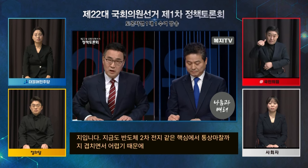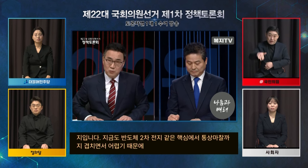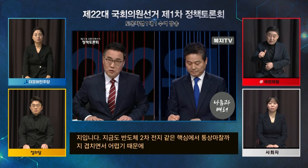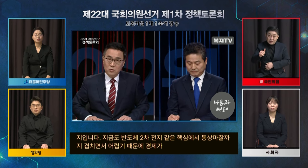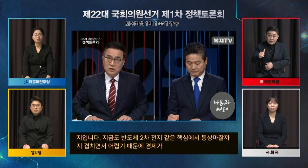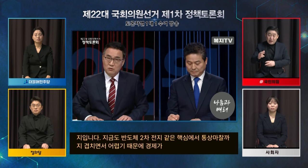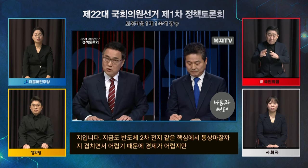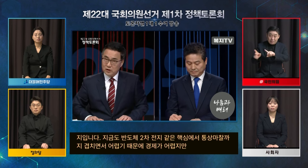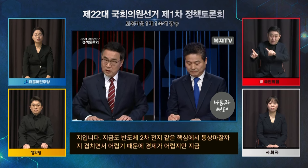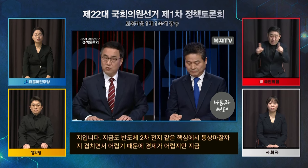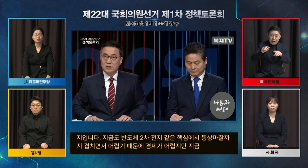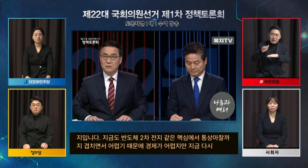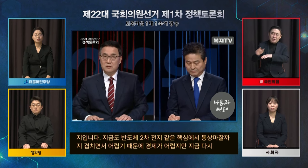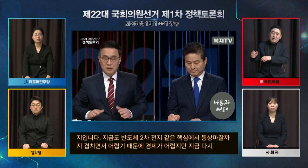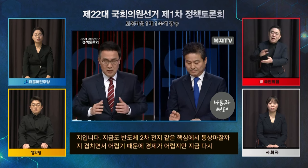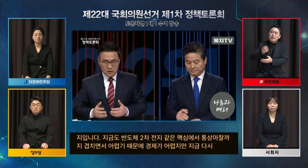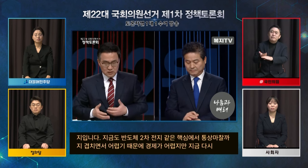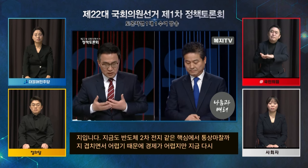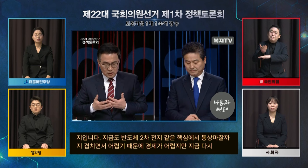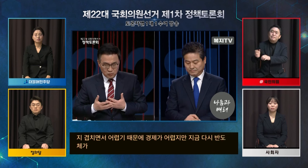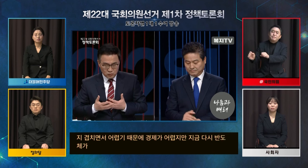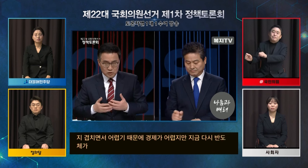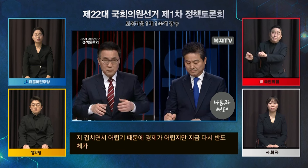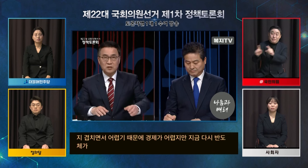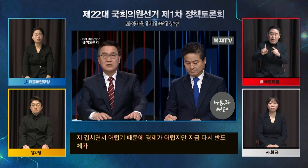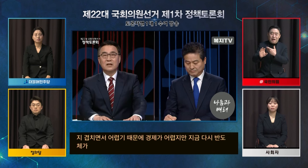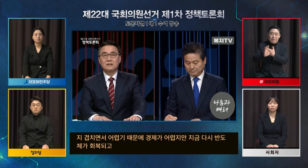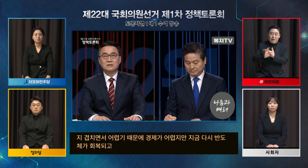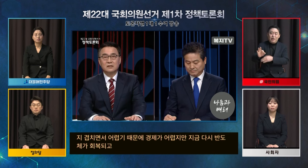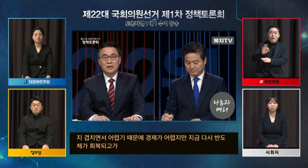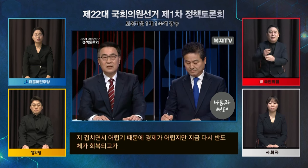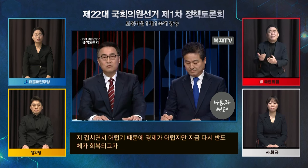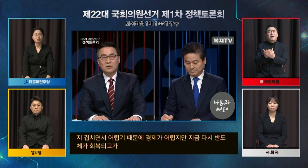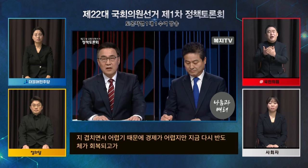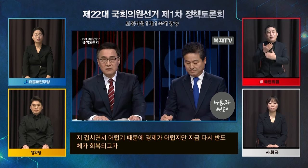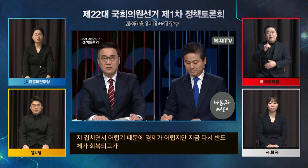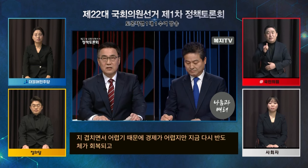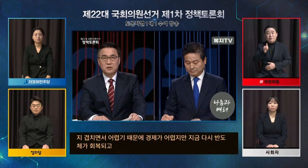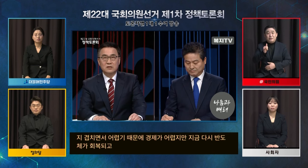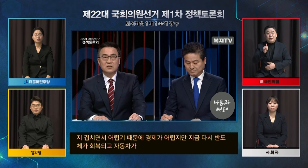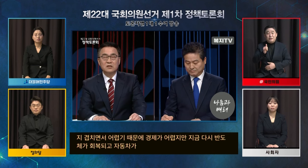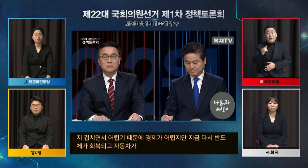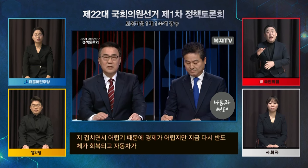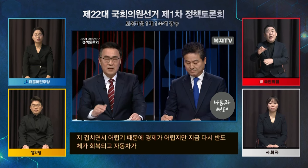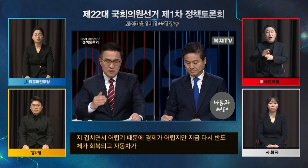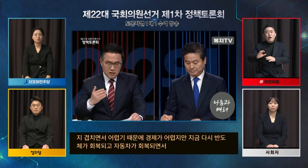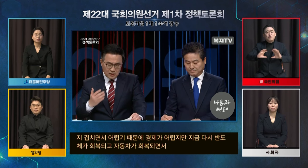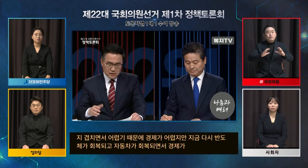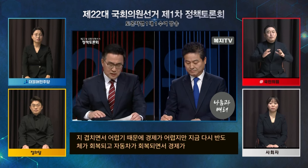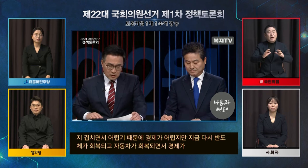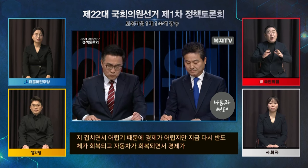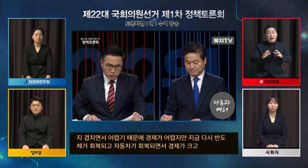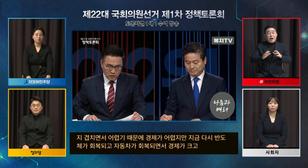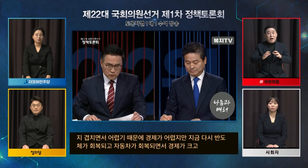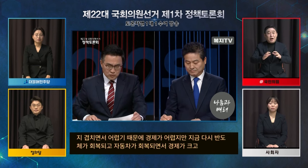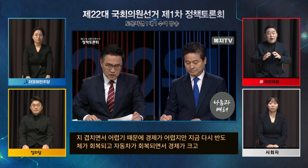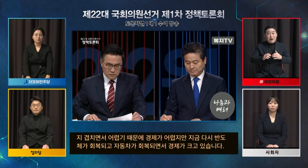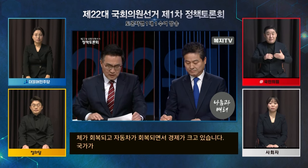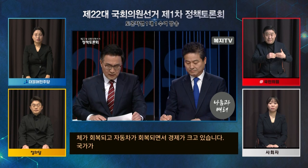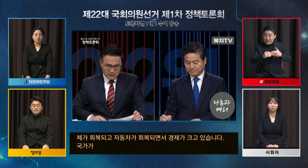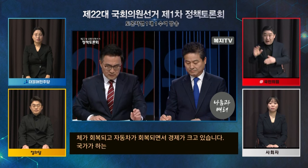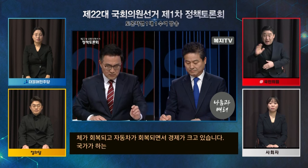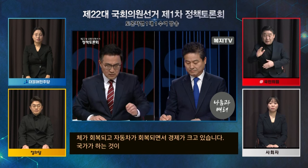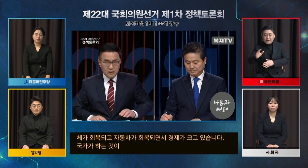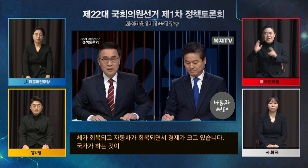반도체가 회복되고 자동차가 회복되면서 경제가 키워지고 있습니다. 경제라는 것은 국가가 하는 것이 아닙니다. 기업이 최대한 잘할 수 있도록 도와주는